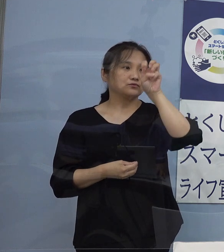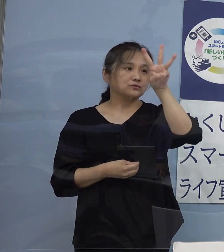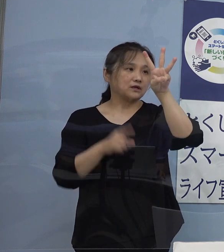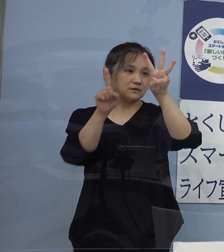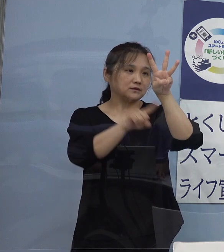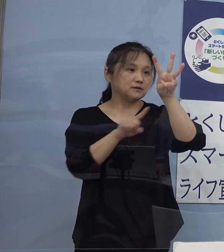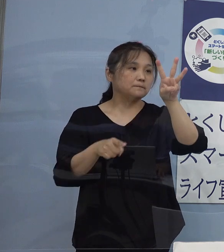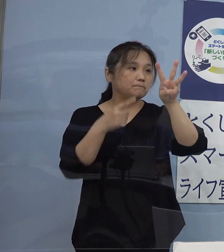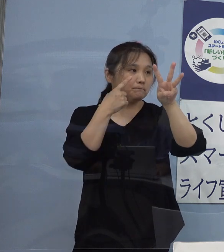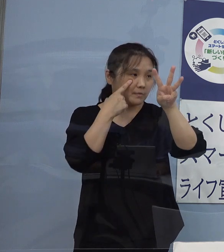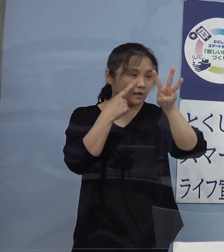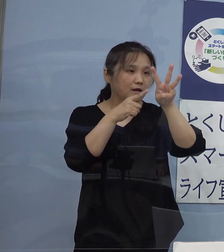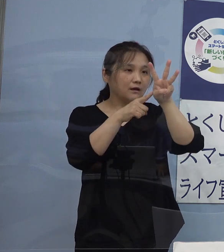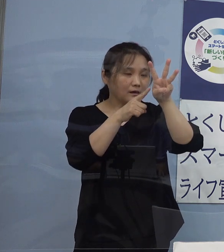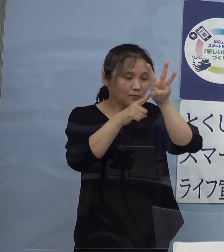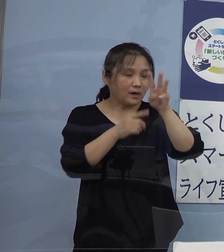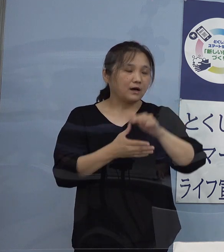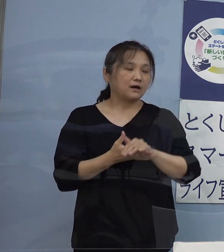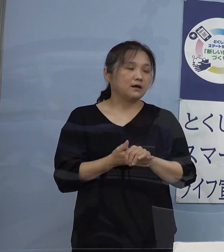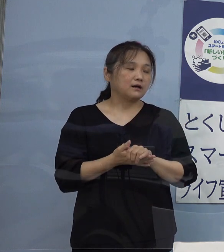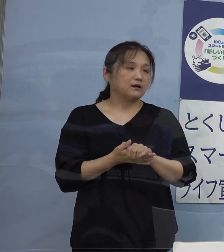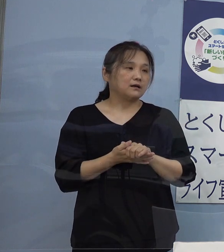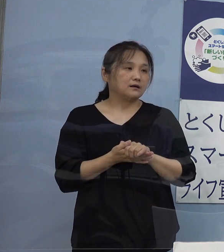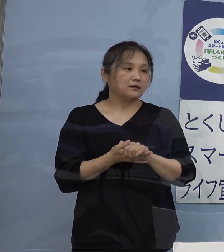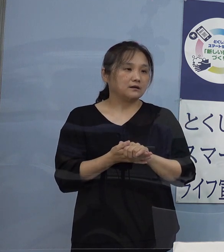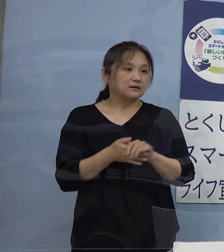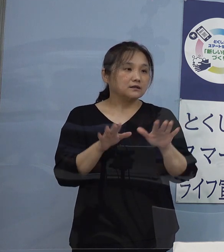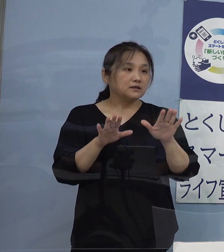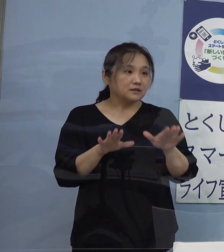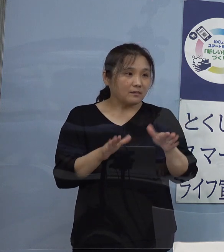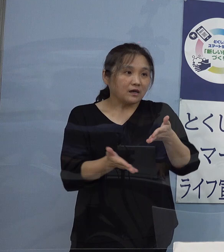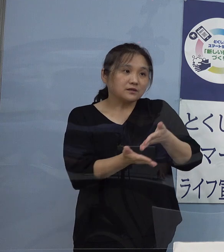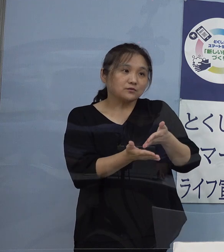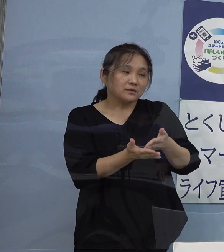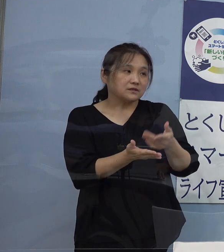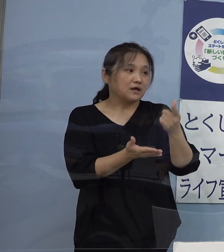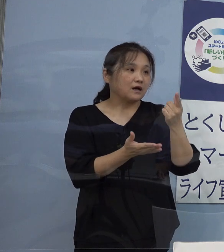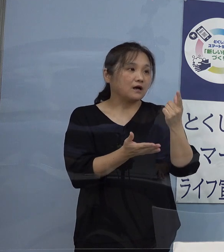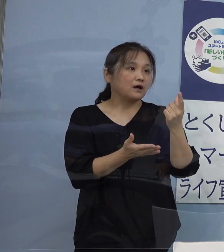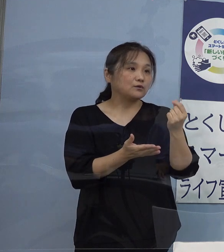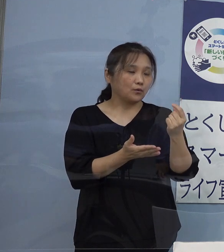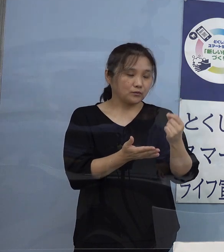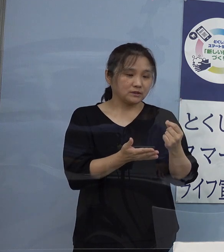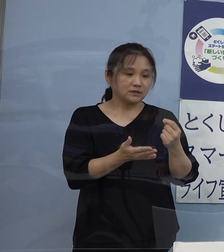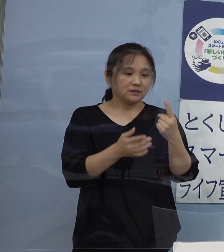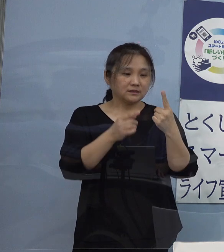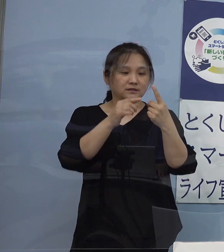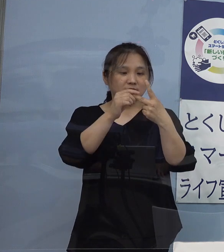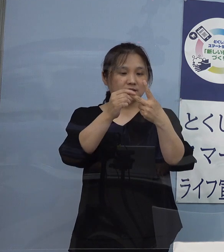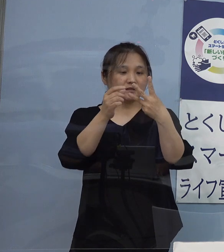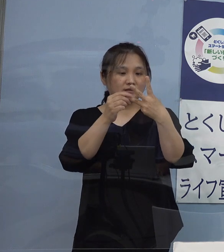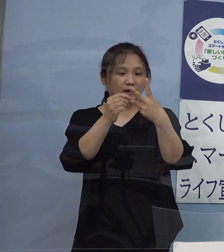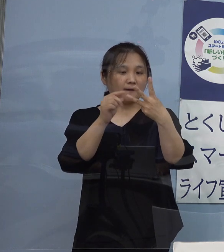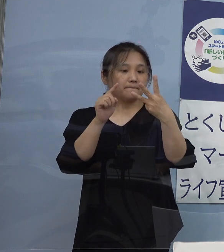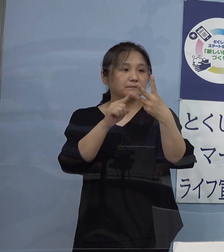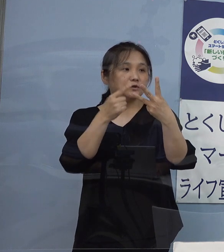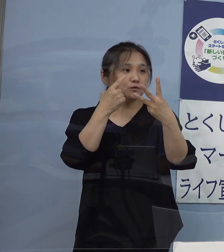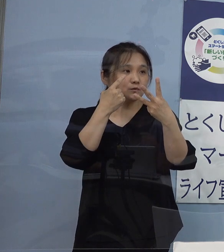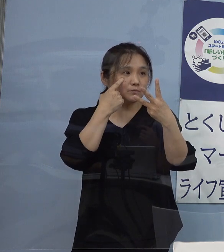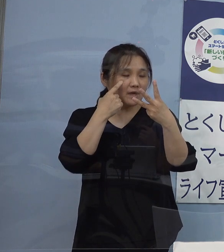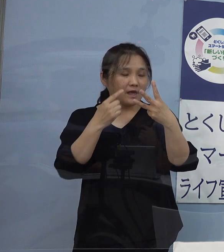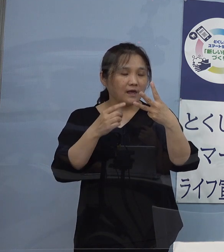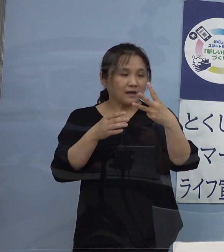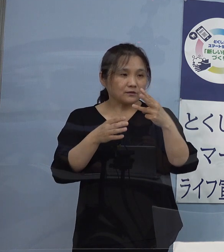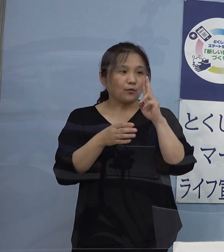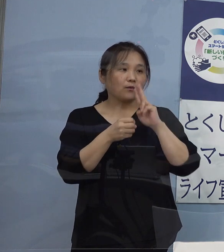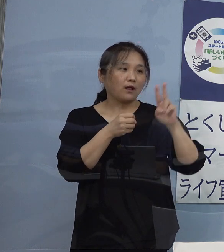てでありますが、この方の場合については今も申し上げましたが、まあ、3つ目のカラオケ喫茶、ここのところのお